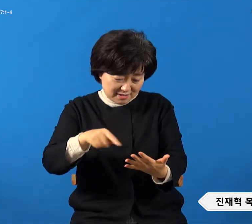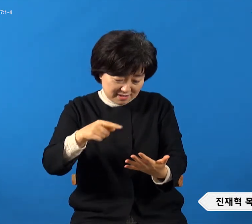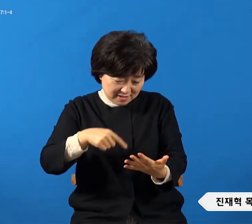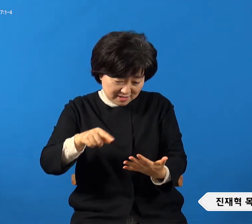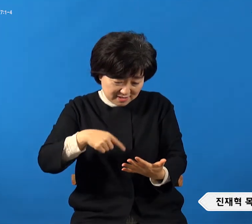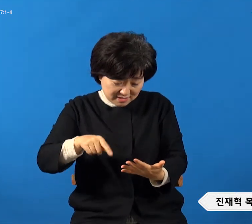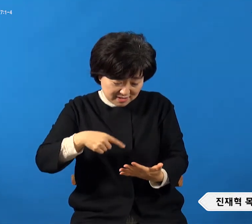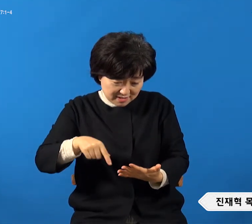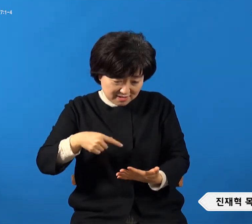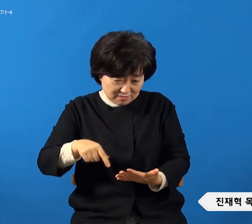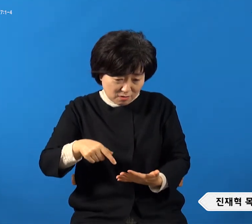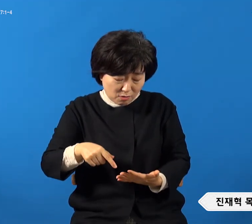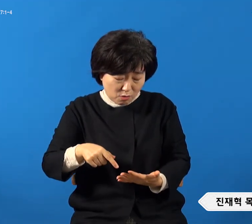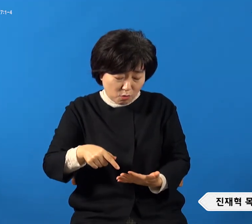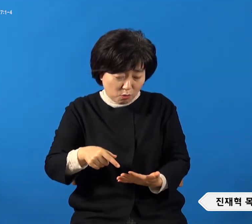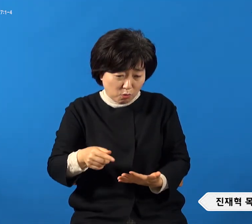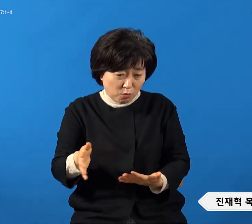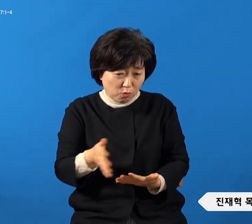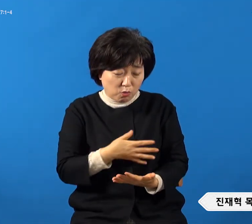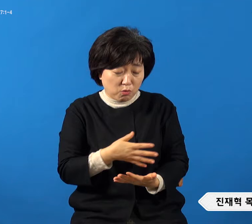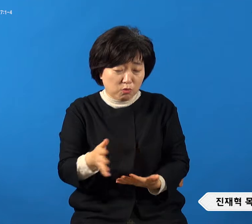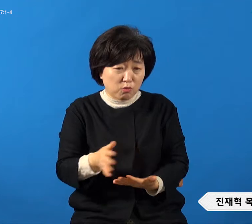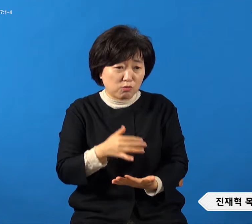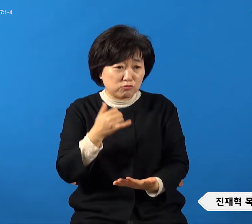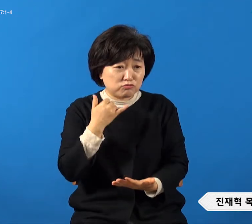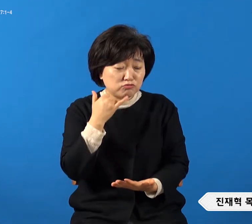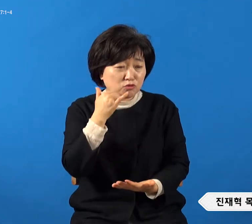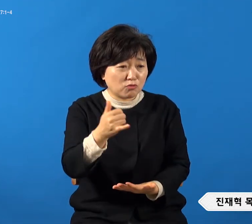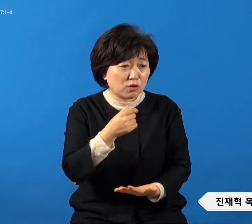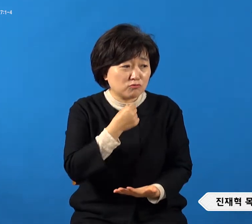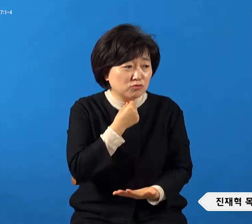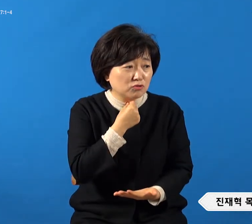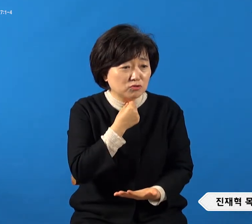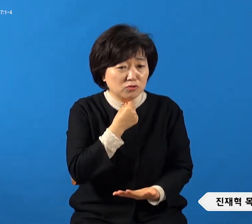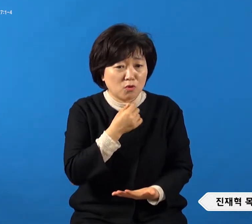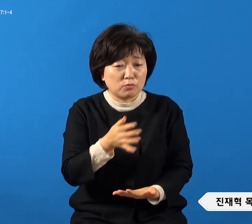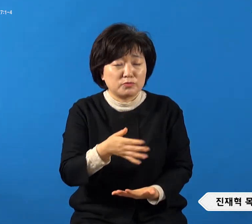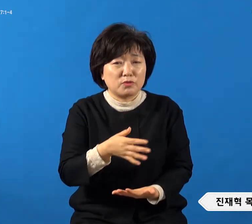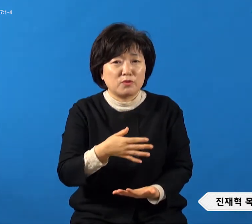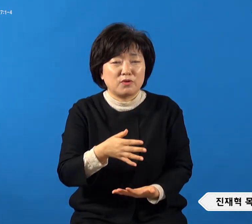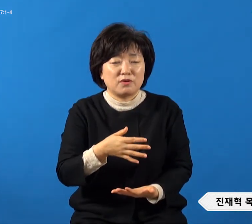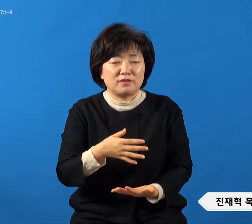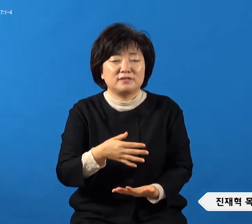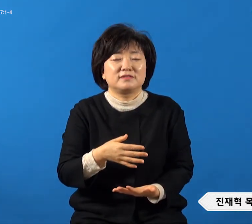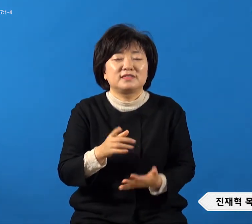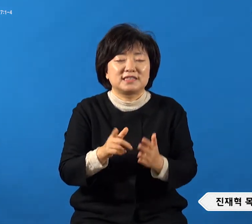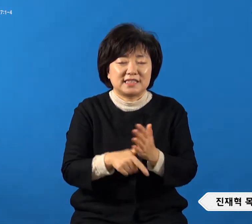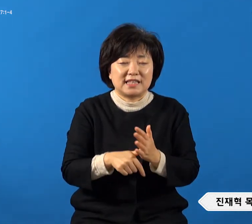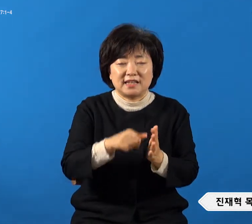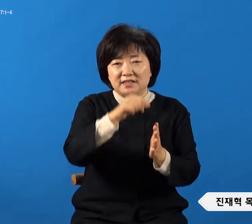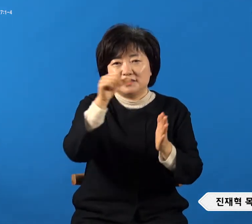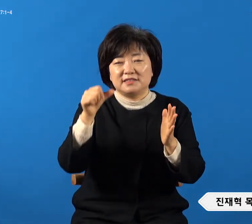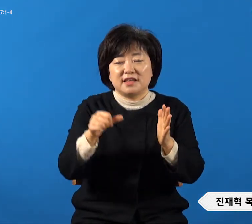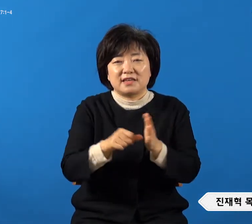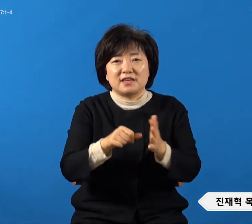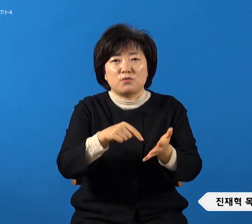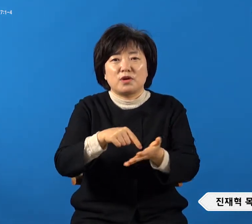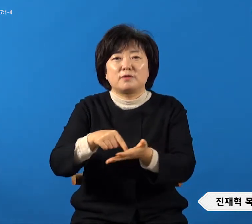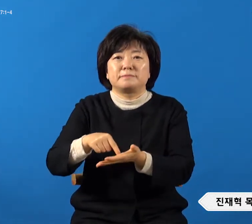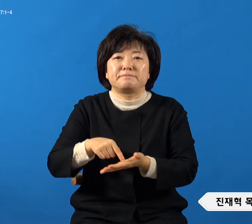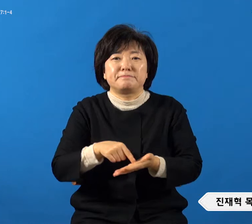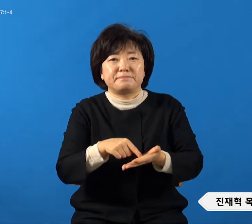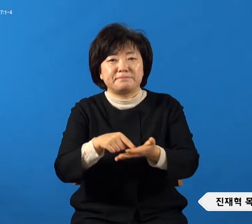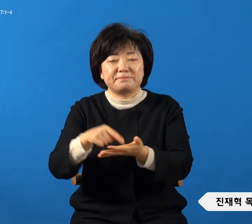이름을 지워 나가면 아무 이름도 남지 않는 마지막 순간 우리는 우리 인생의 외로움을